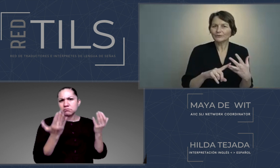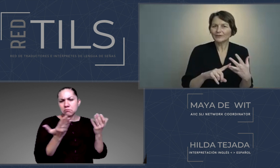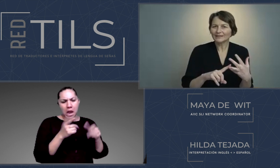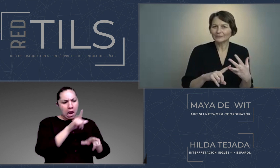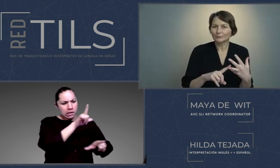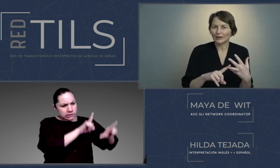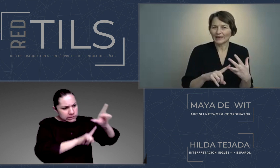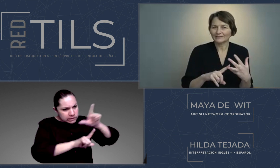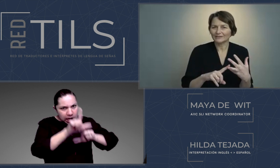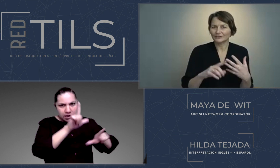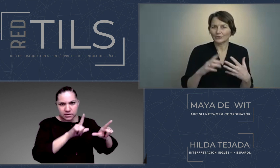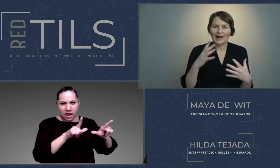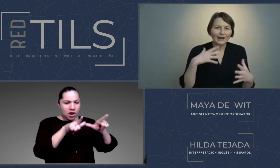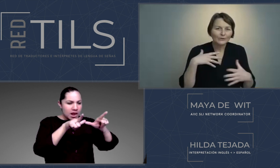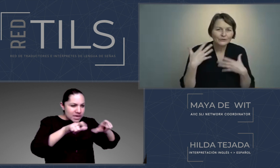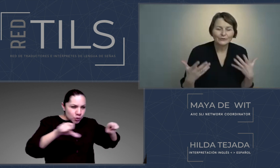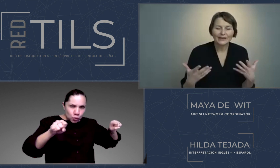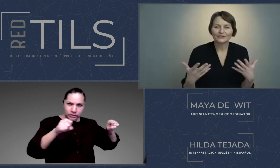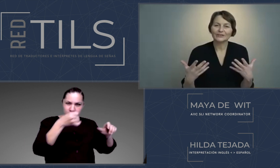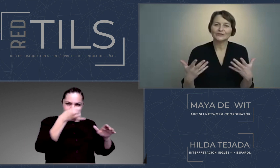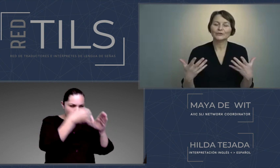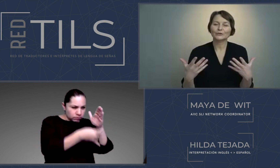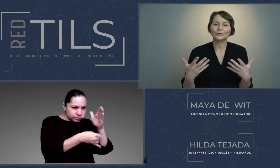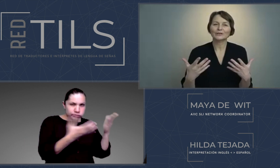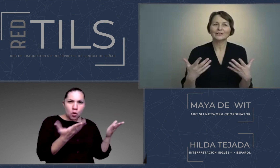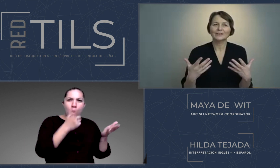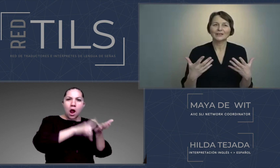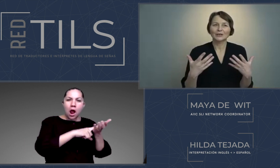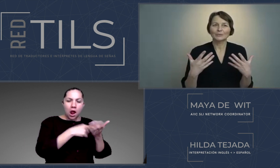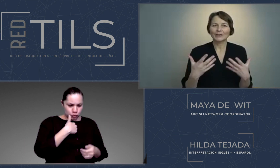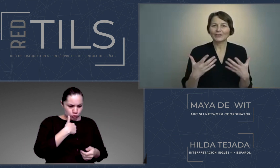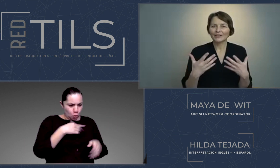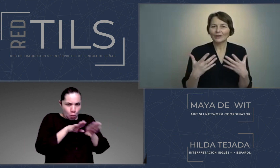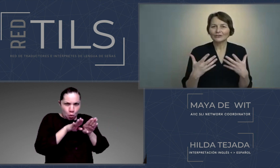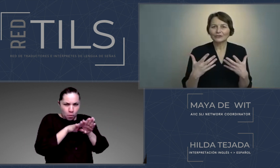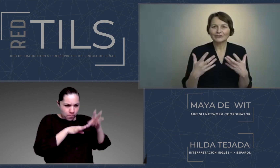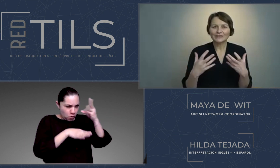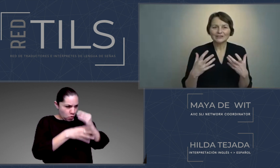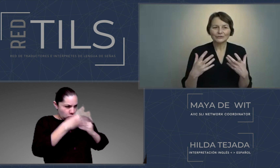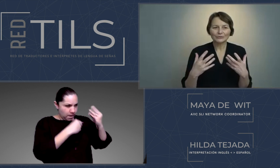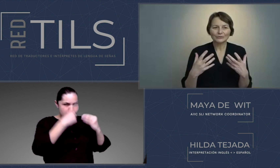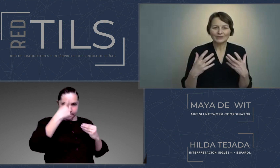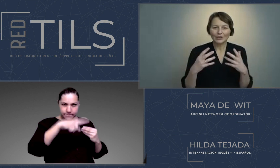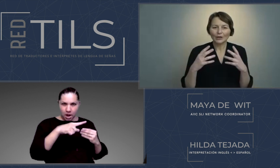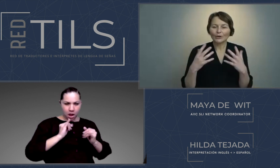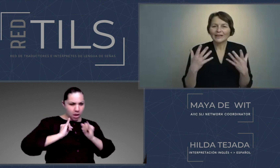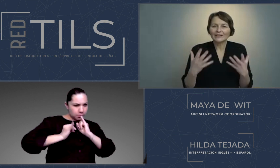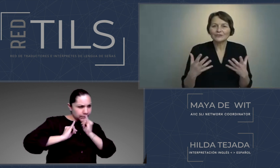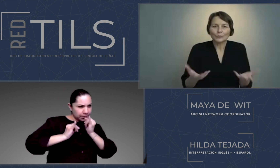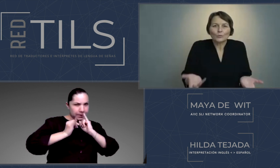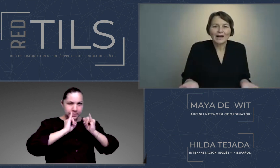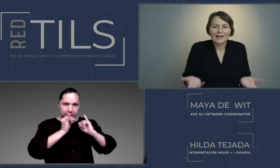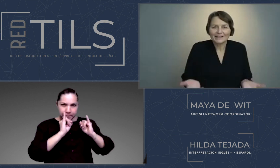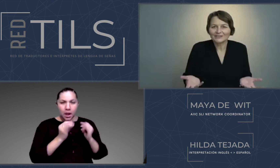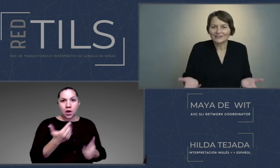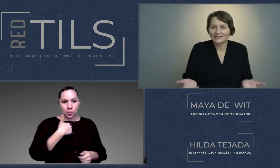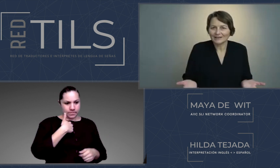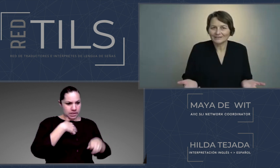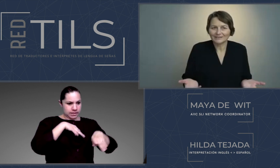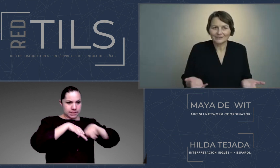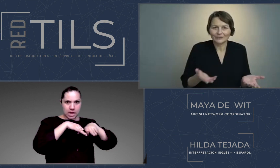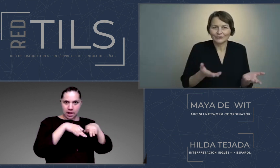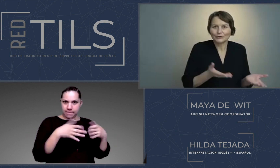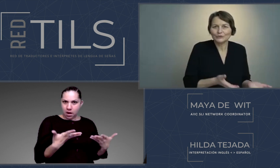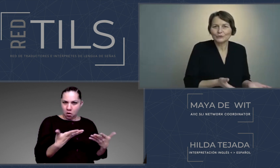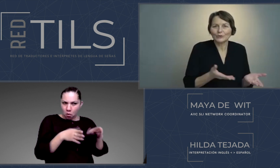las actividades interpretativas o, o la reflexión sobre cómo haces tu trabajo,